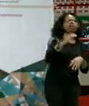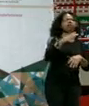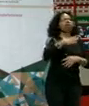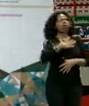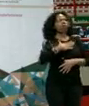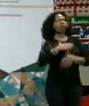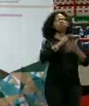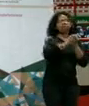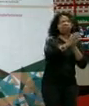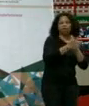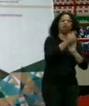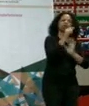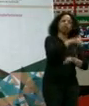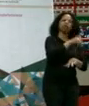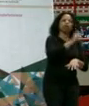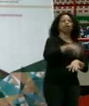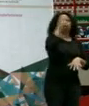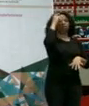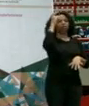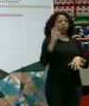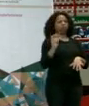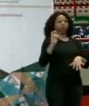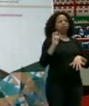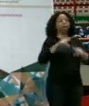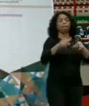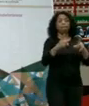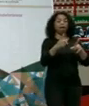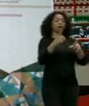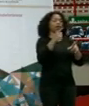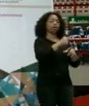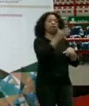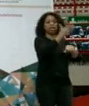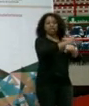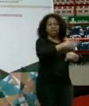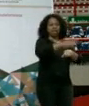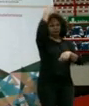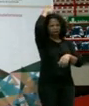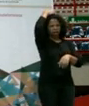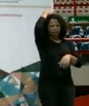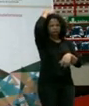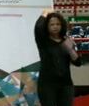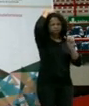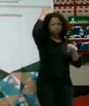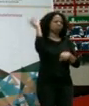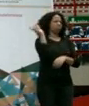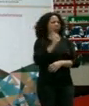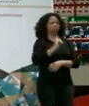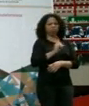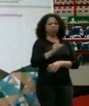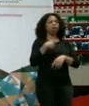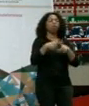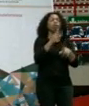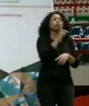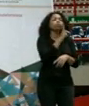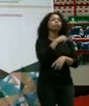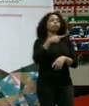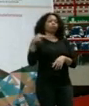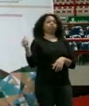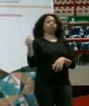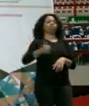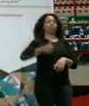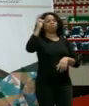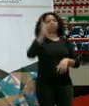cara inteligente. O que ele não era, era preparado para governar, porque ele nunca foi. Preparado para governar era seu irmão mais